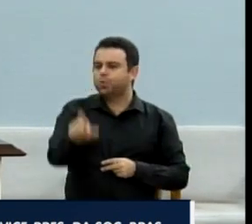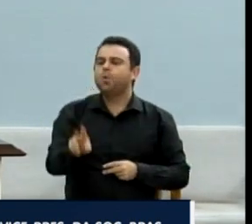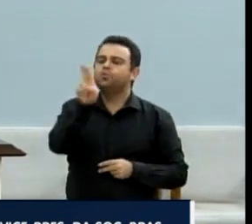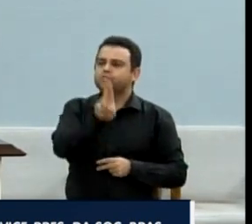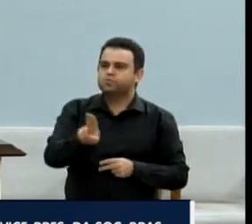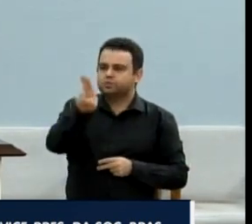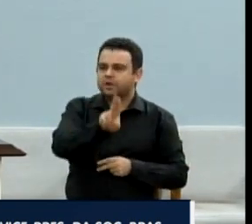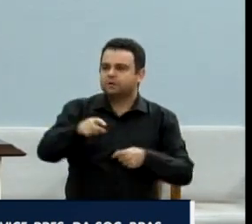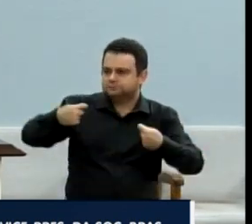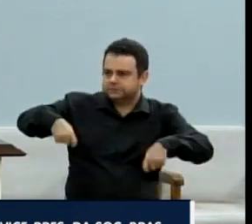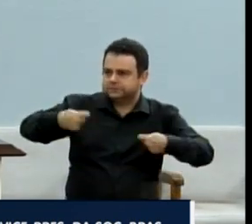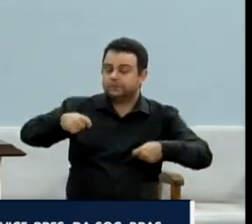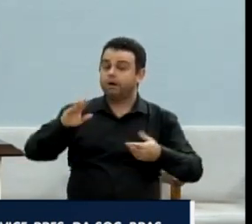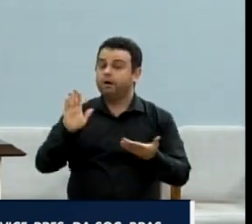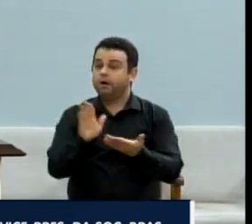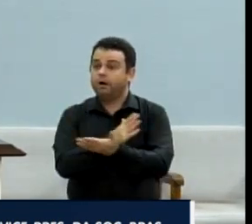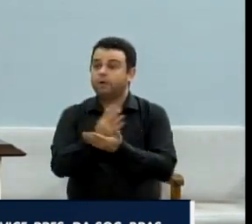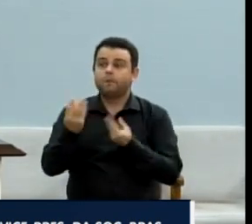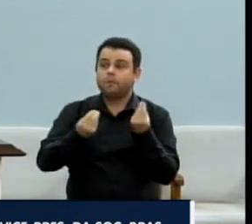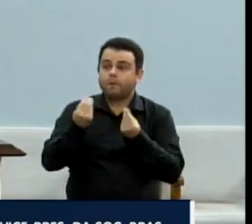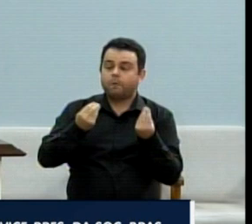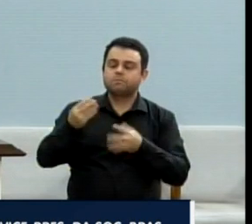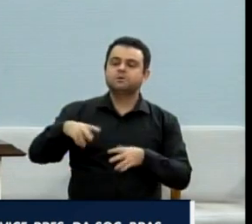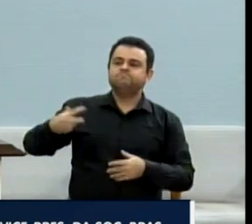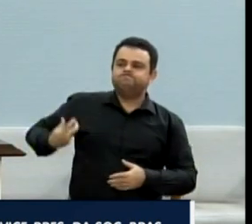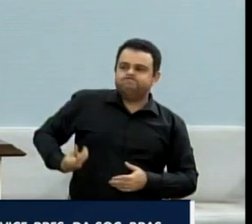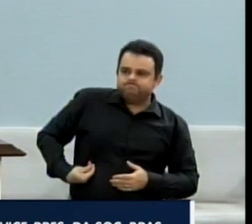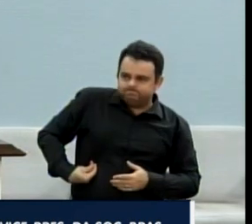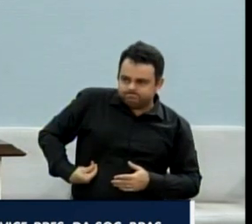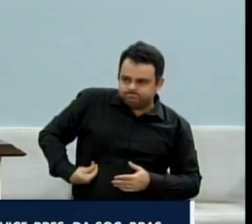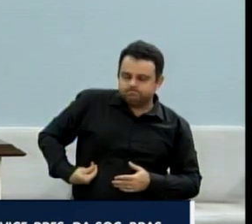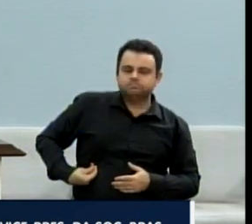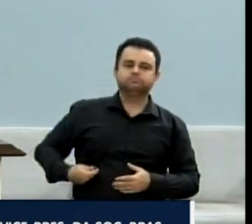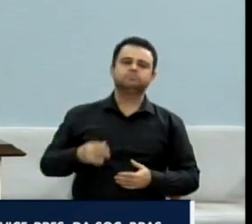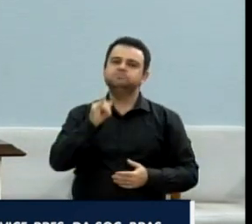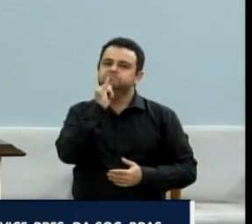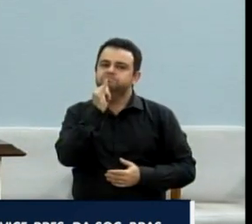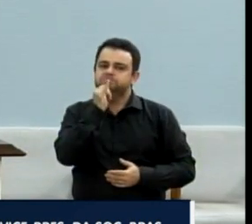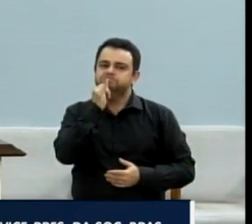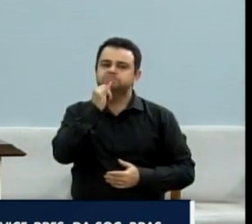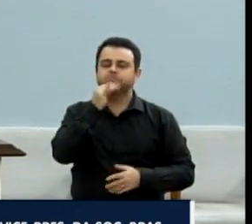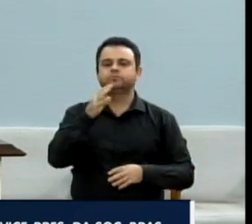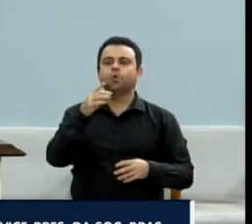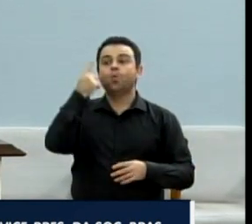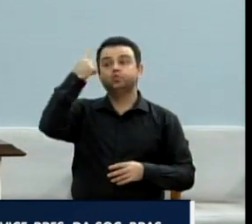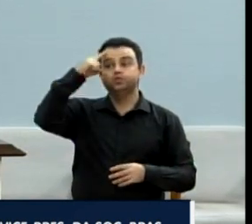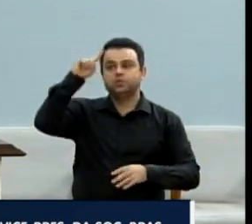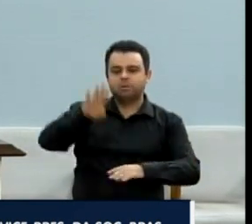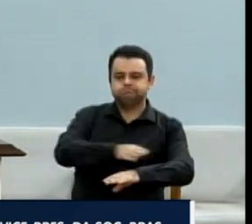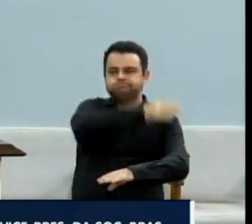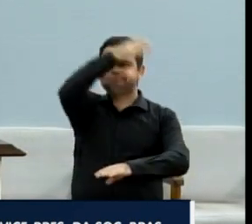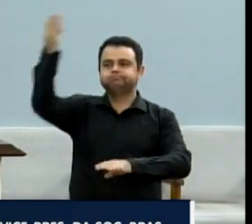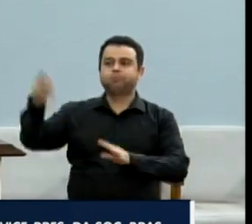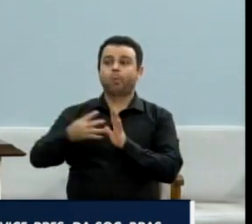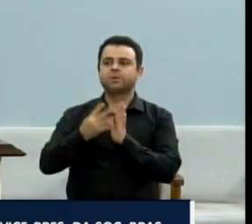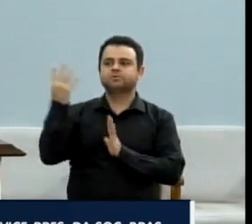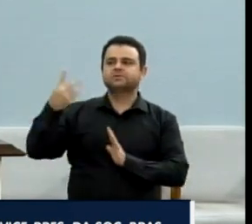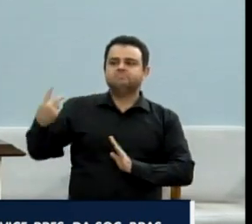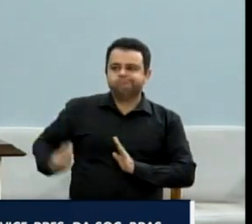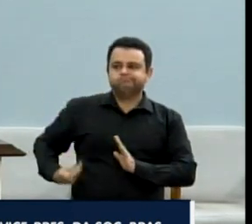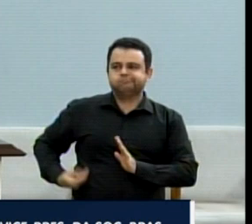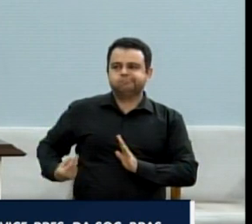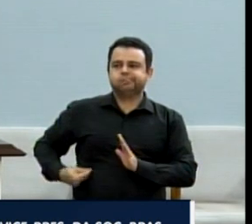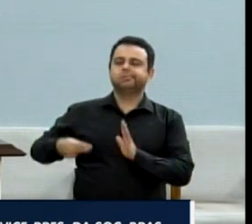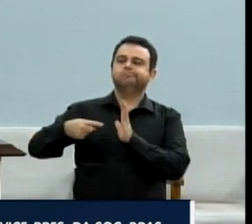fazer aplicações subcutâneas na pele 4 ou mais vezes ao dia. Sem contar